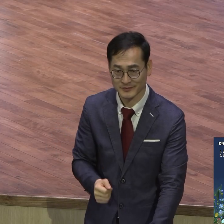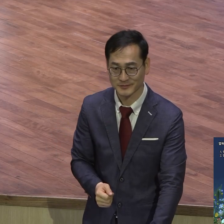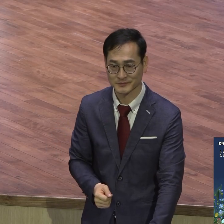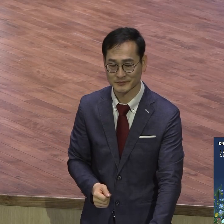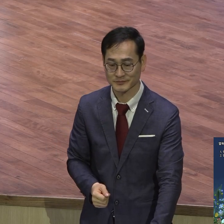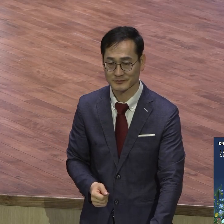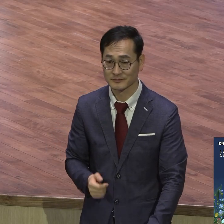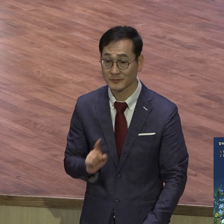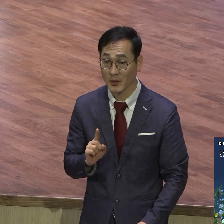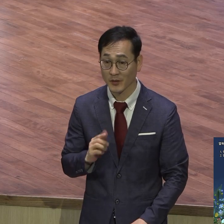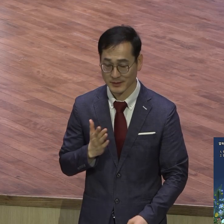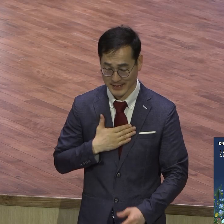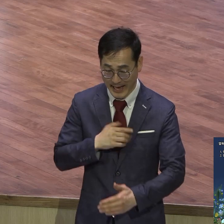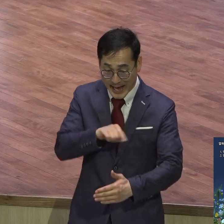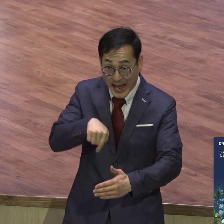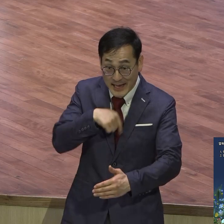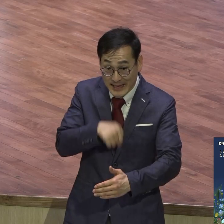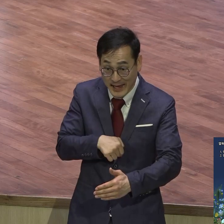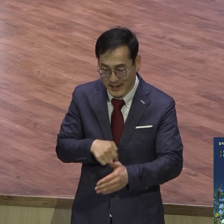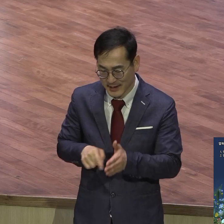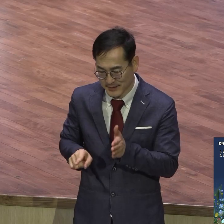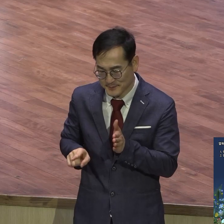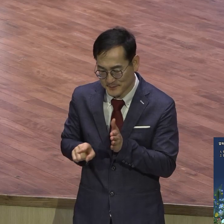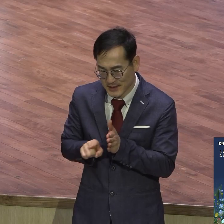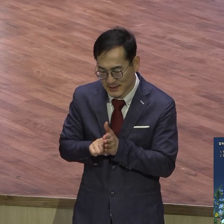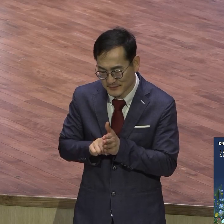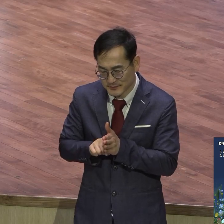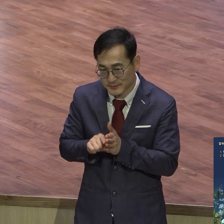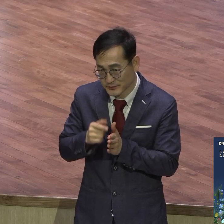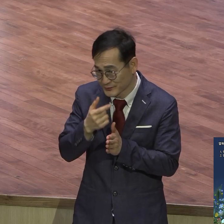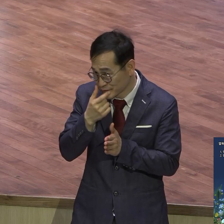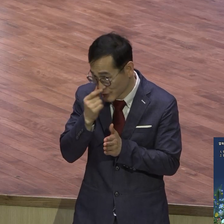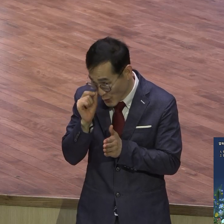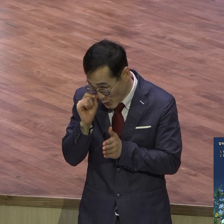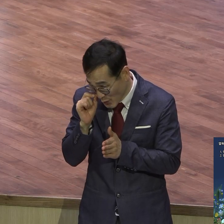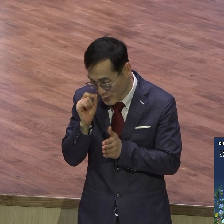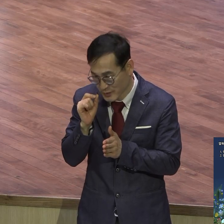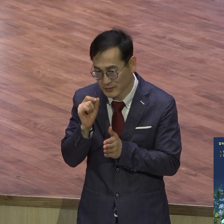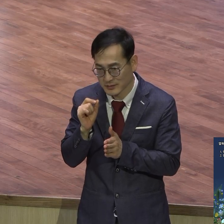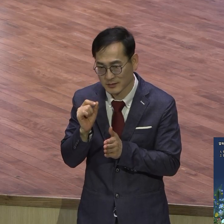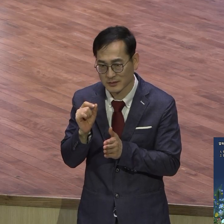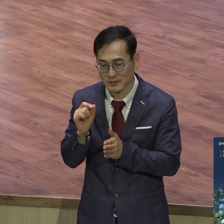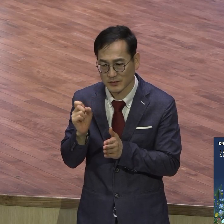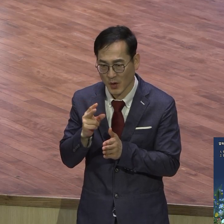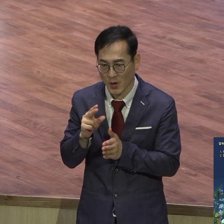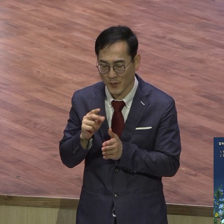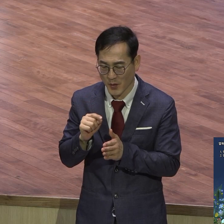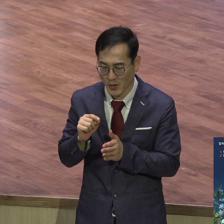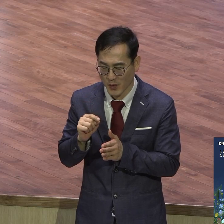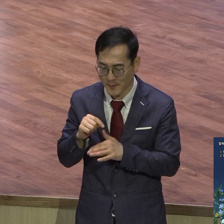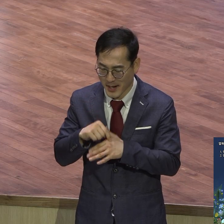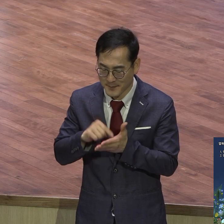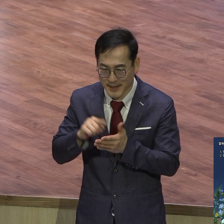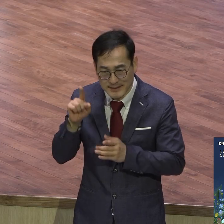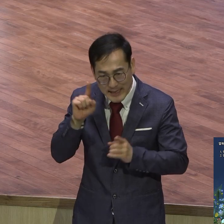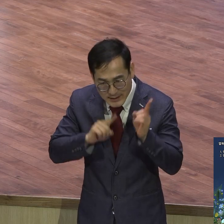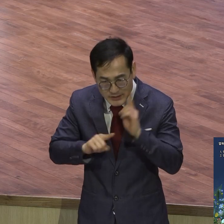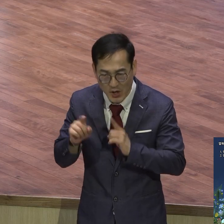내 내면 속에 있는 모든 불신함 내 속에 있는 나도 알지 못한 상처들 나도 알지 못한 모든